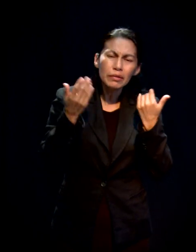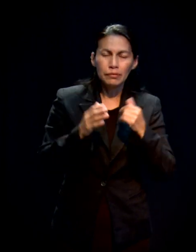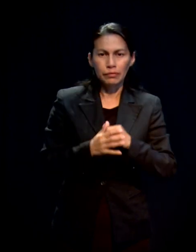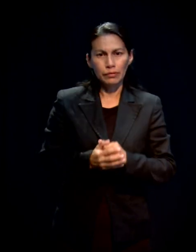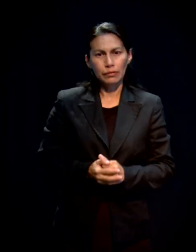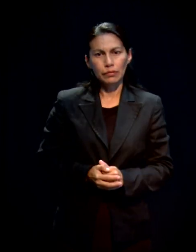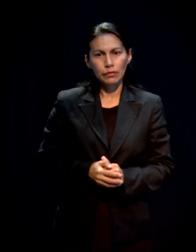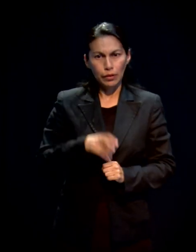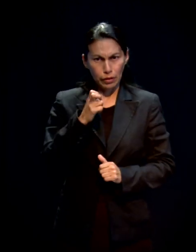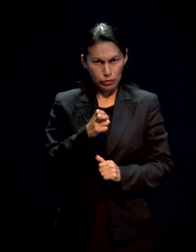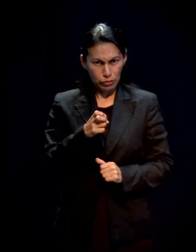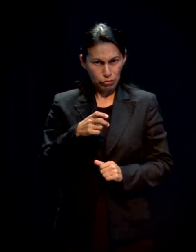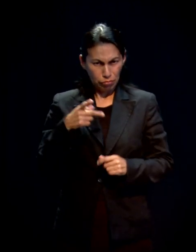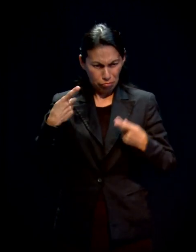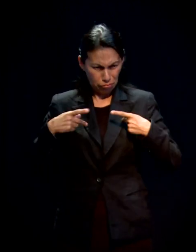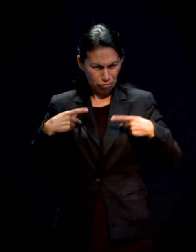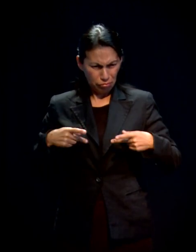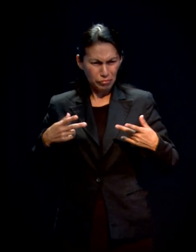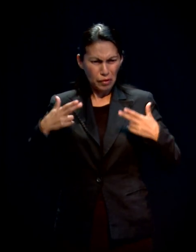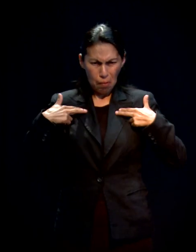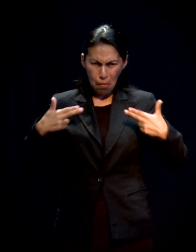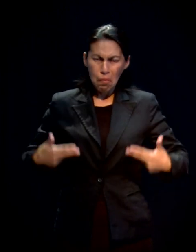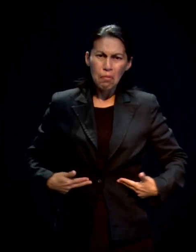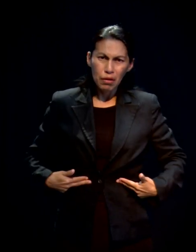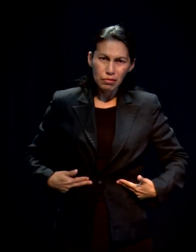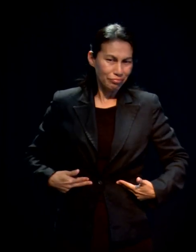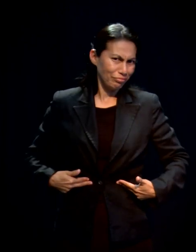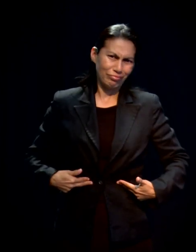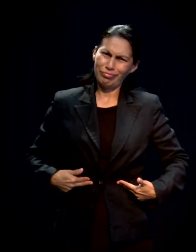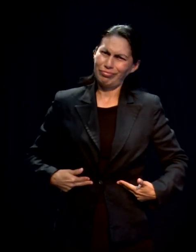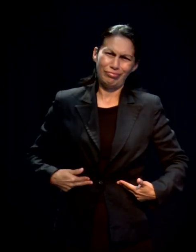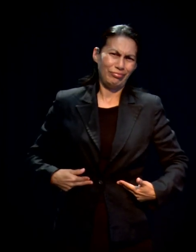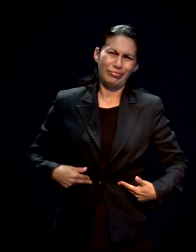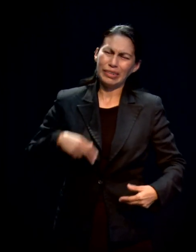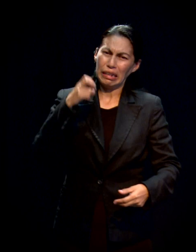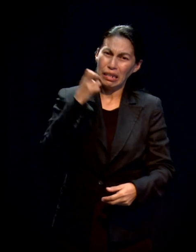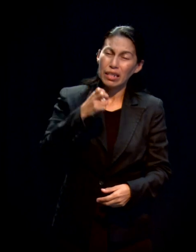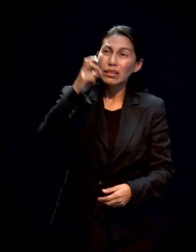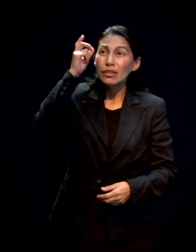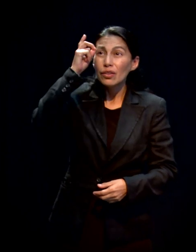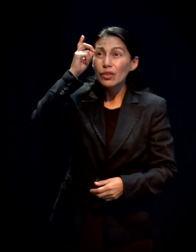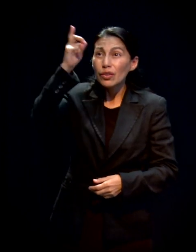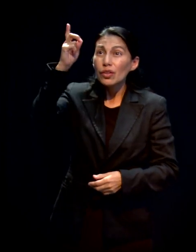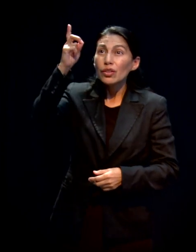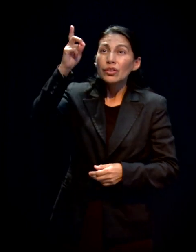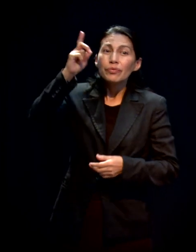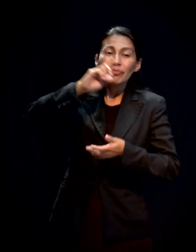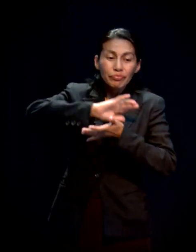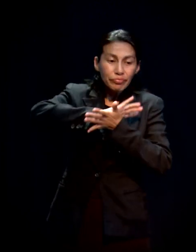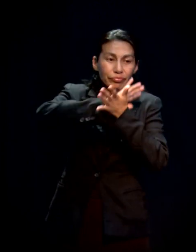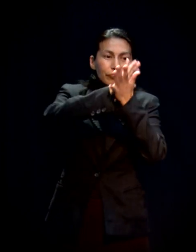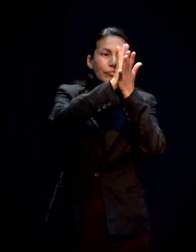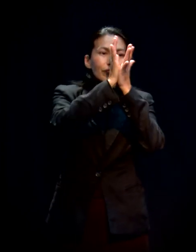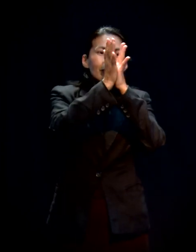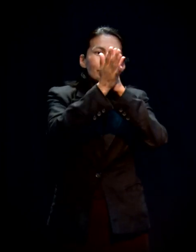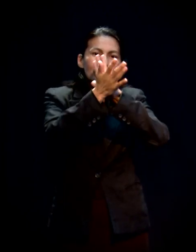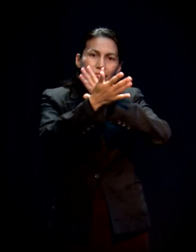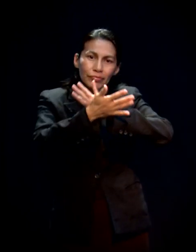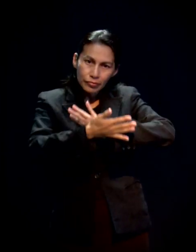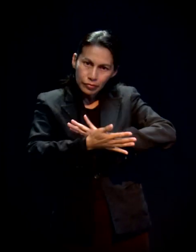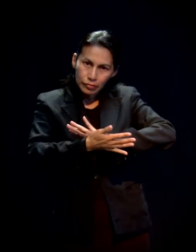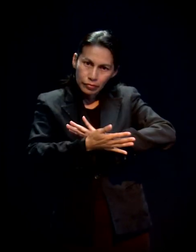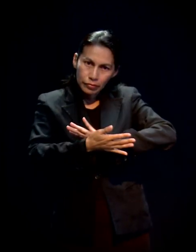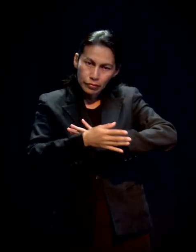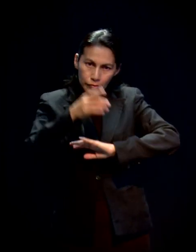eso no es no es de hombre no es de seres humanos es una transformación del carácter que dios